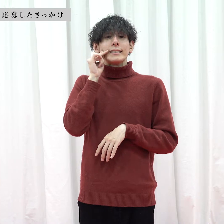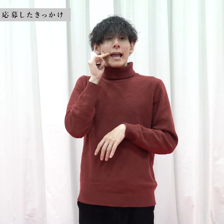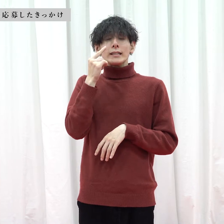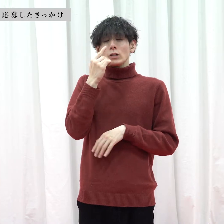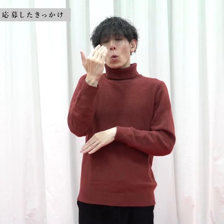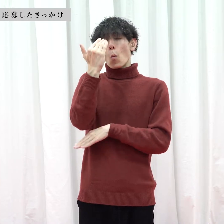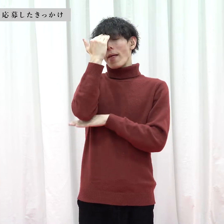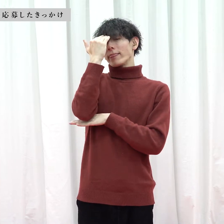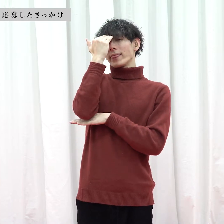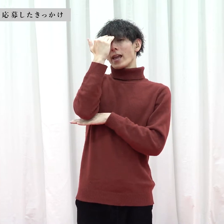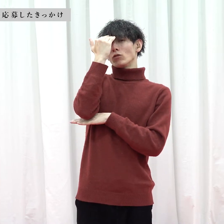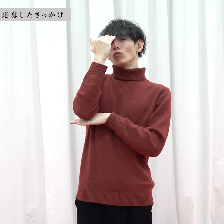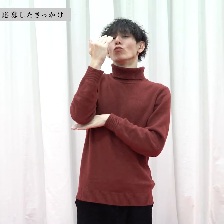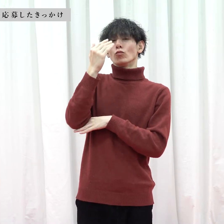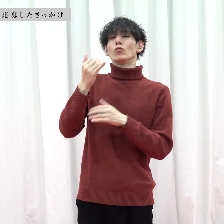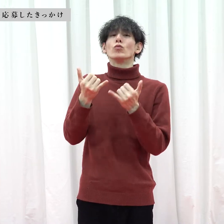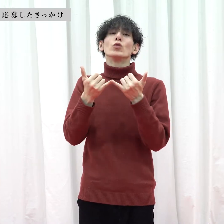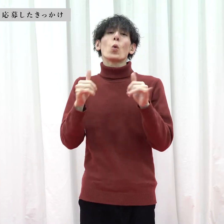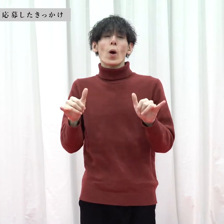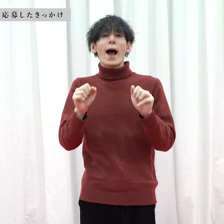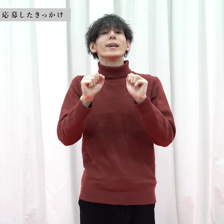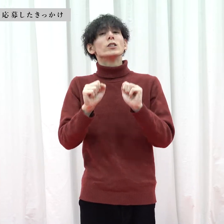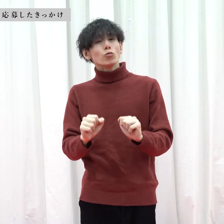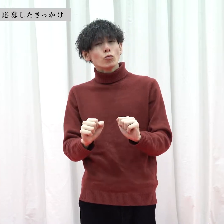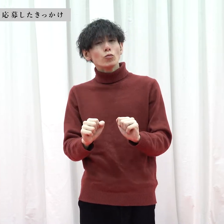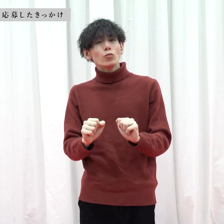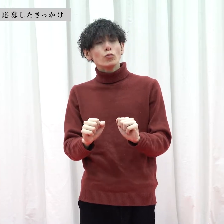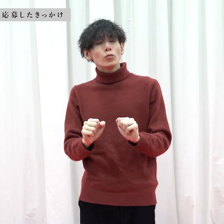社会の中のできない困っている人たちがいるということを